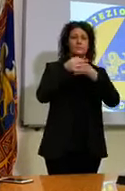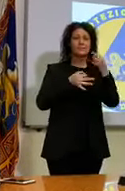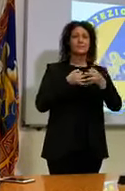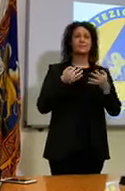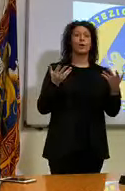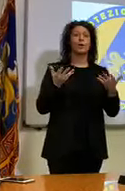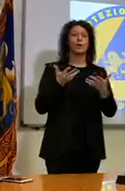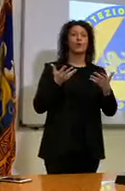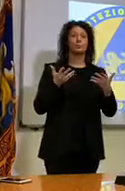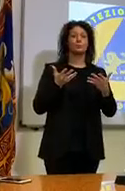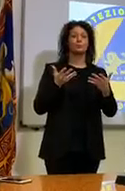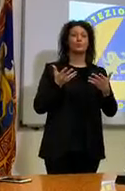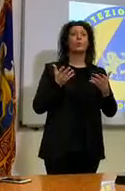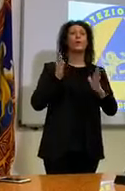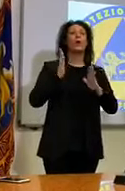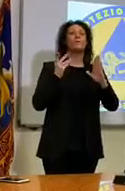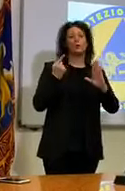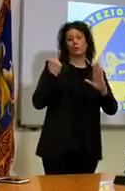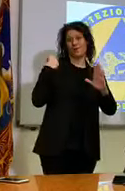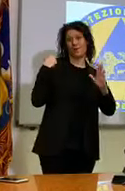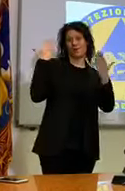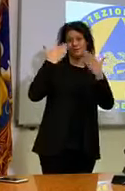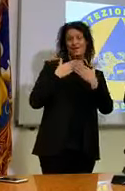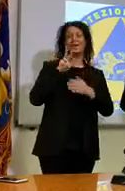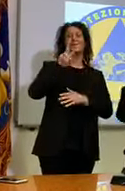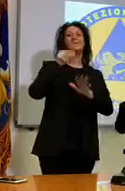in meno rispetto al bollettino di ieri sera. 2015